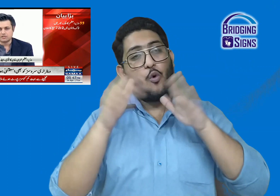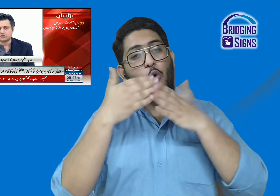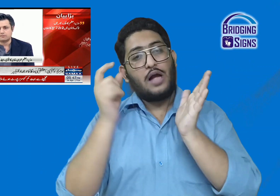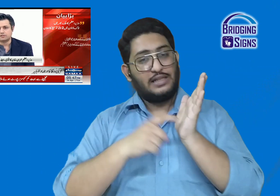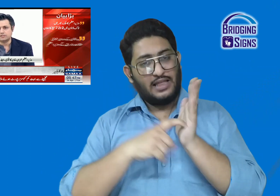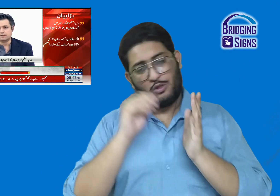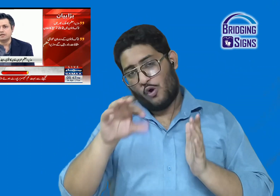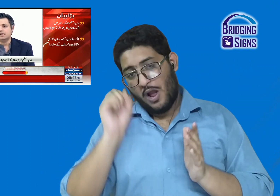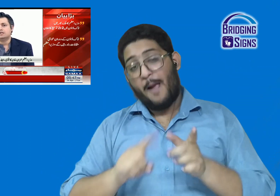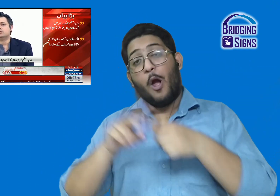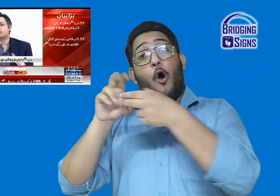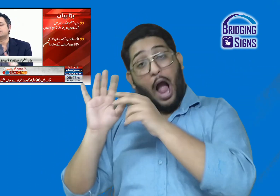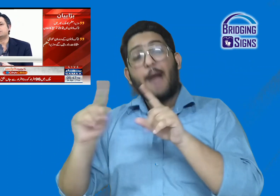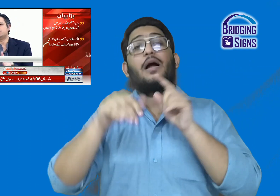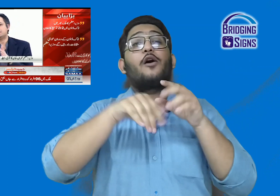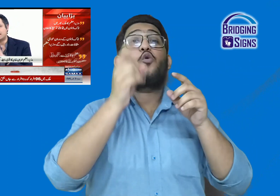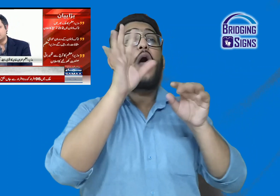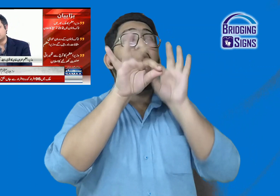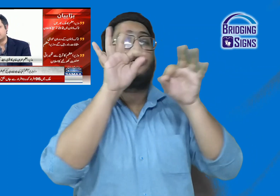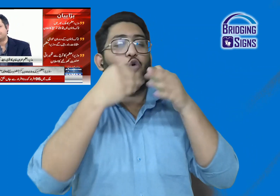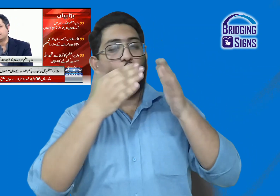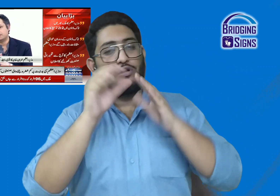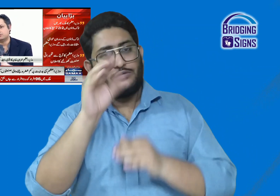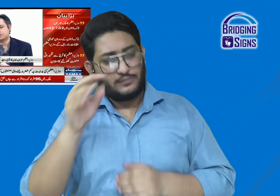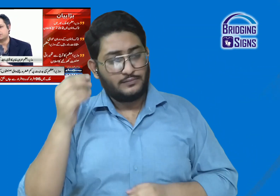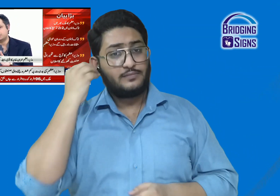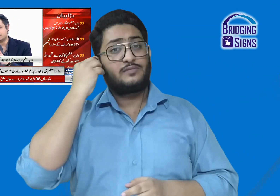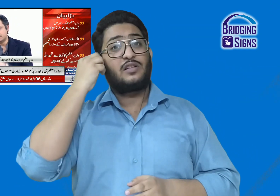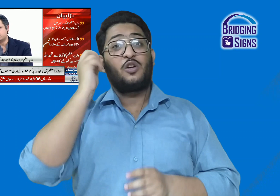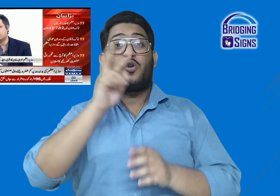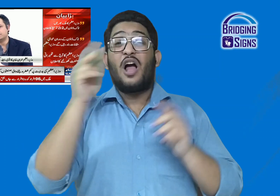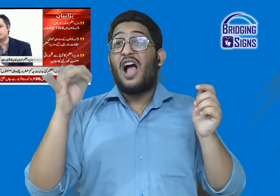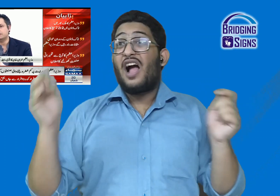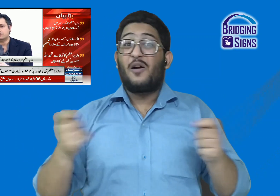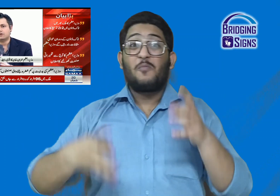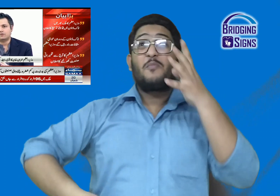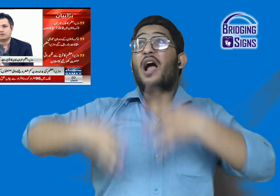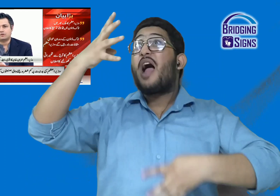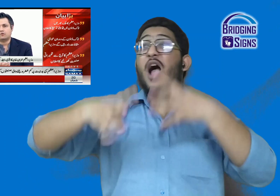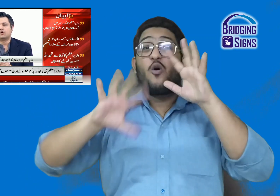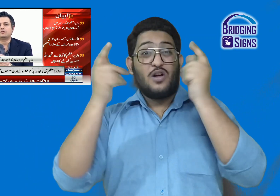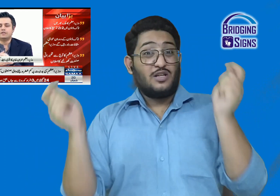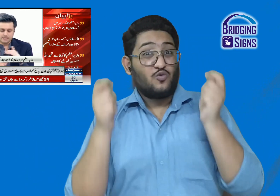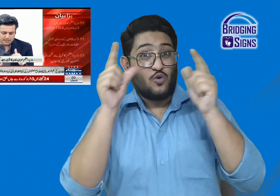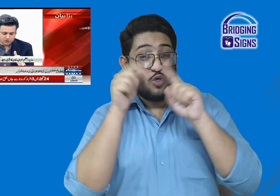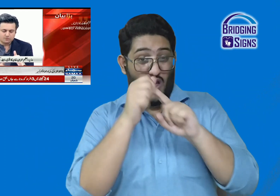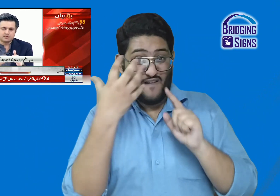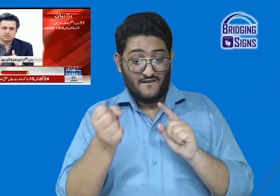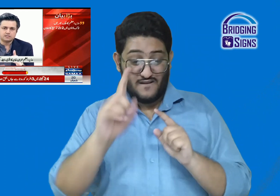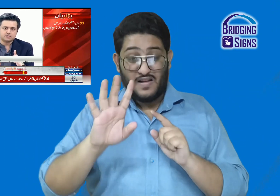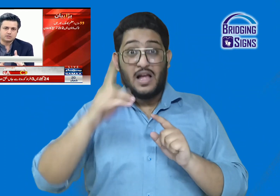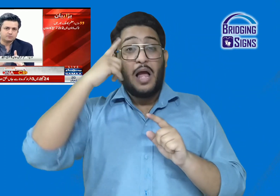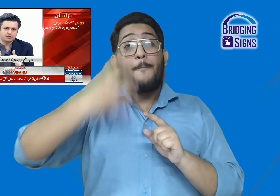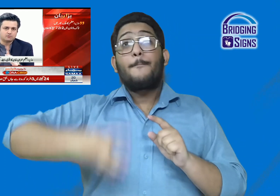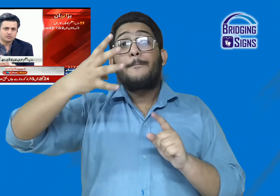खोलने की रिकमेंडेशन हमने दी है। जो कंस्ट्रक्शन साइट्स हैं कि जो कंस्ट्रक्शन साइट्स खुलेंगी और इन चीज़ों